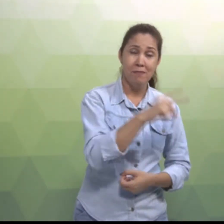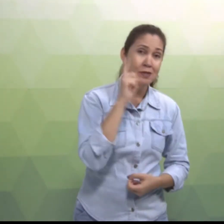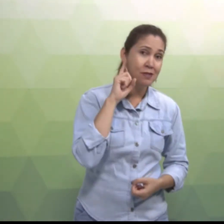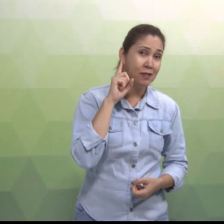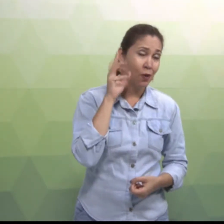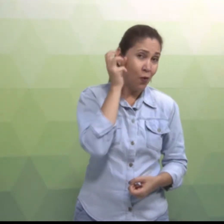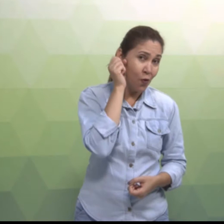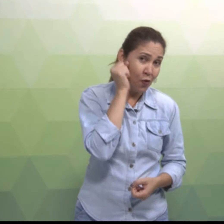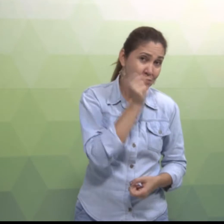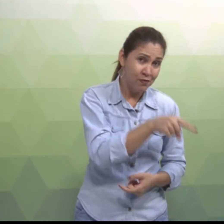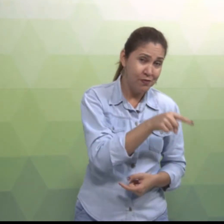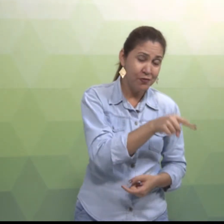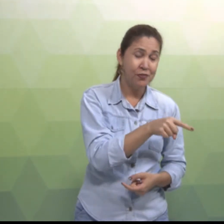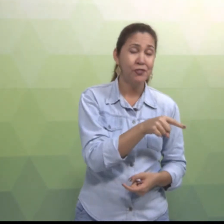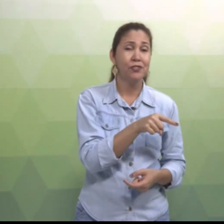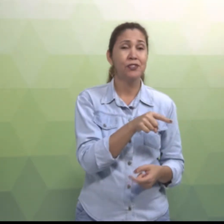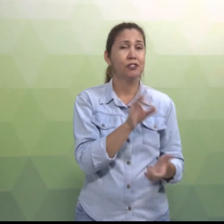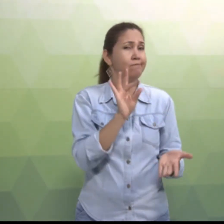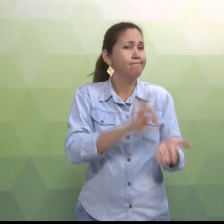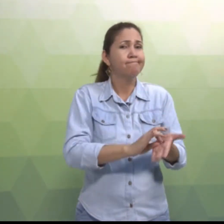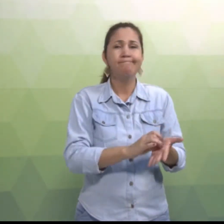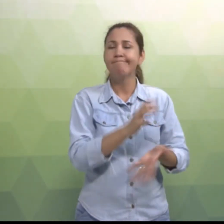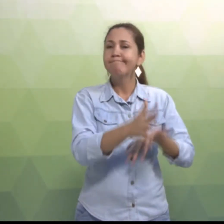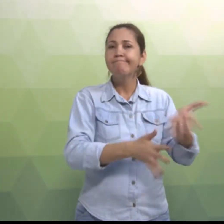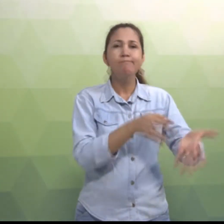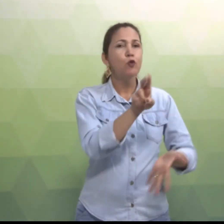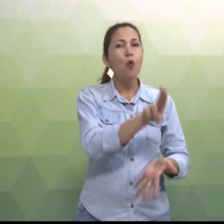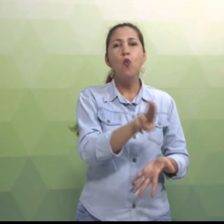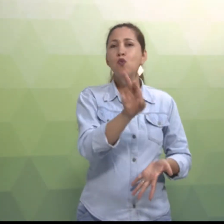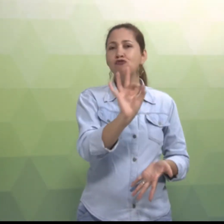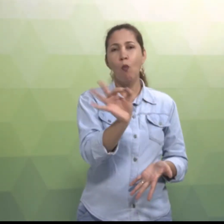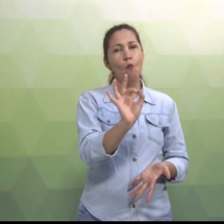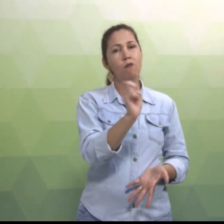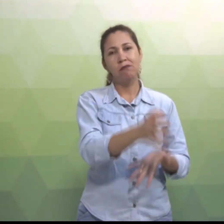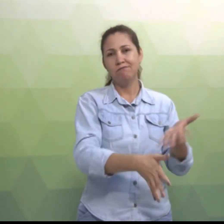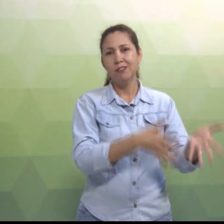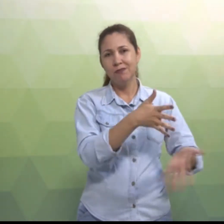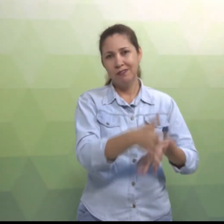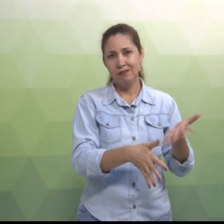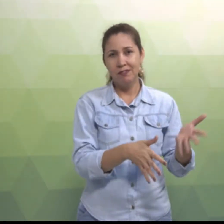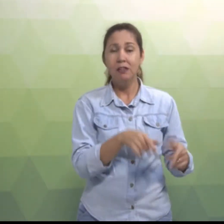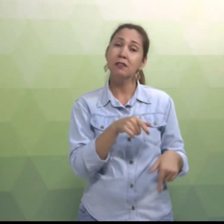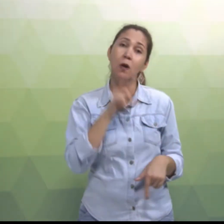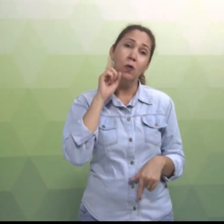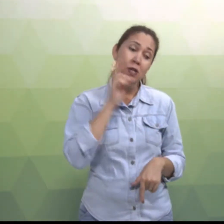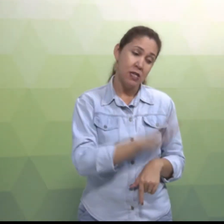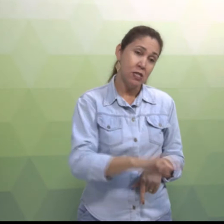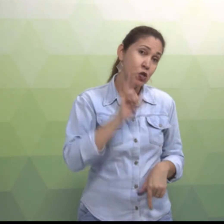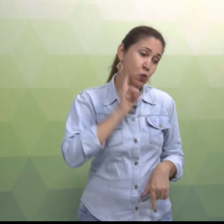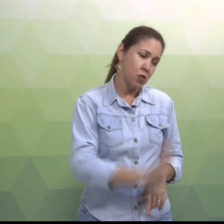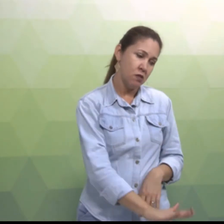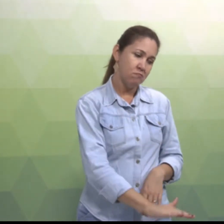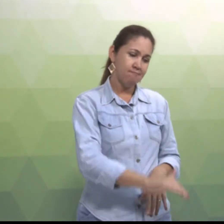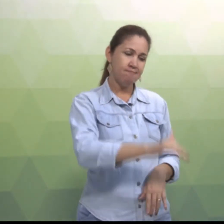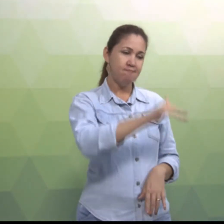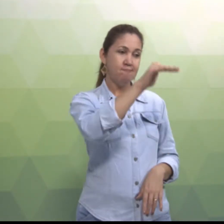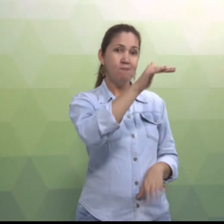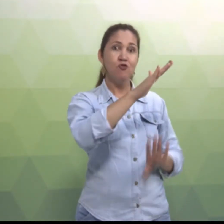Quando é com a família ouvinte, eles nunca utilizam a língua de sinais. A criança ela cresce